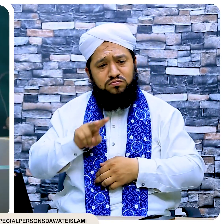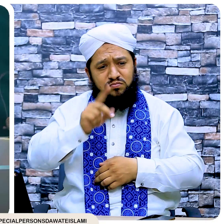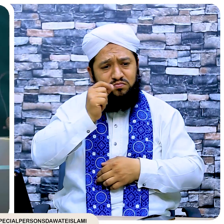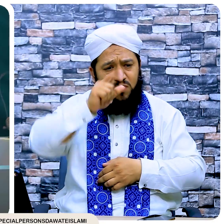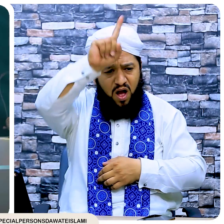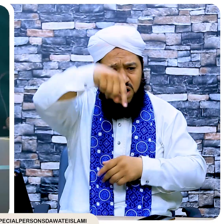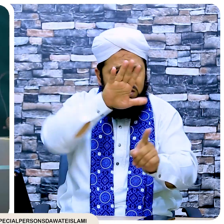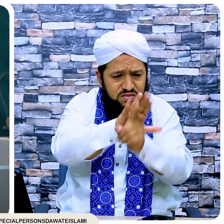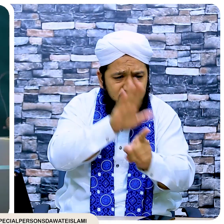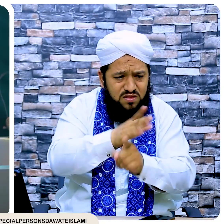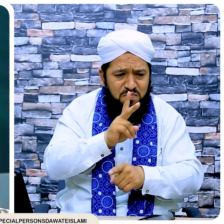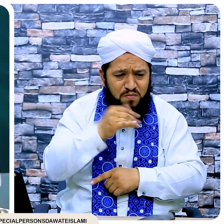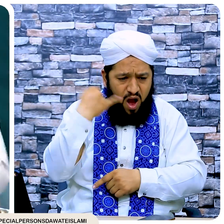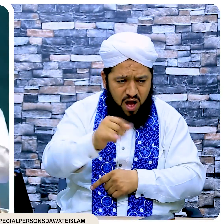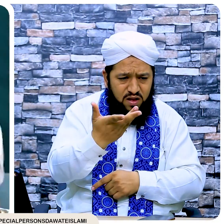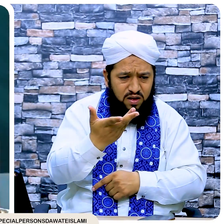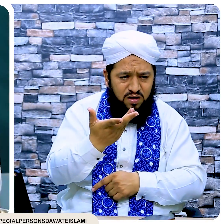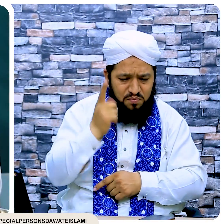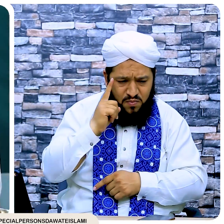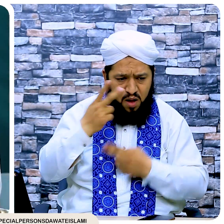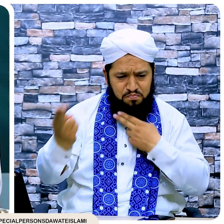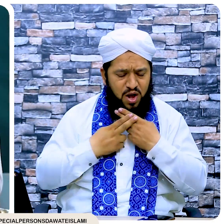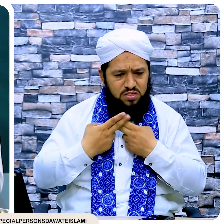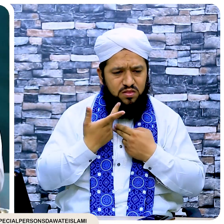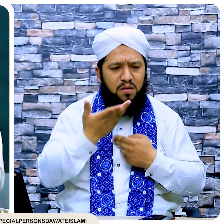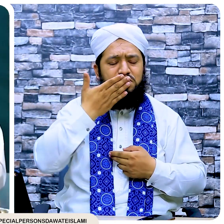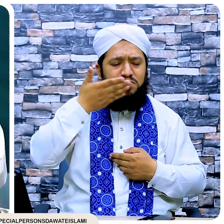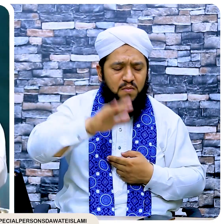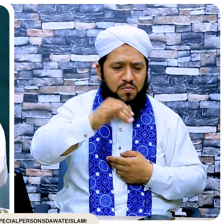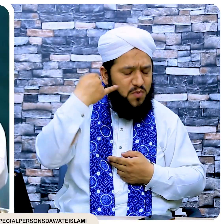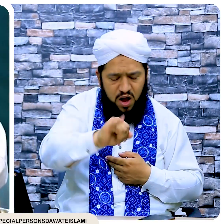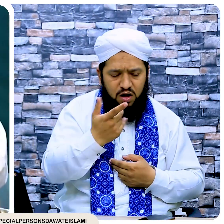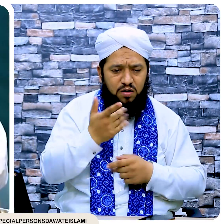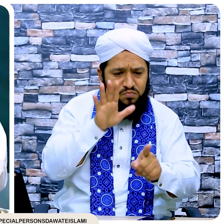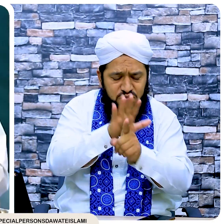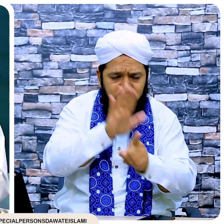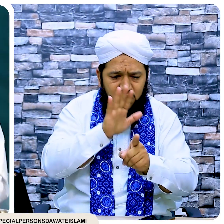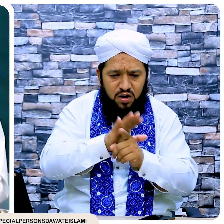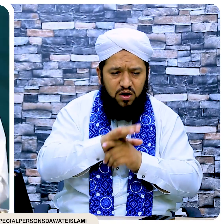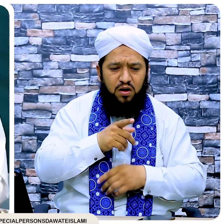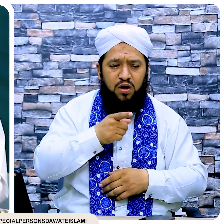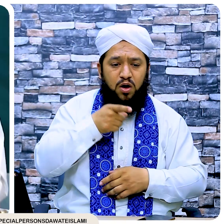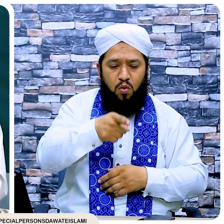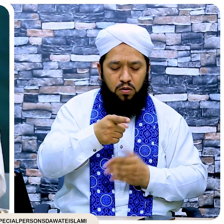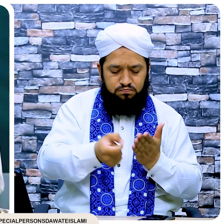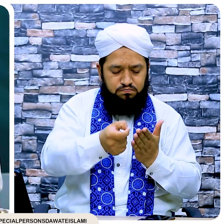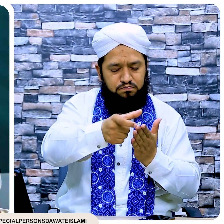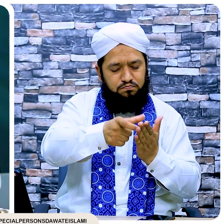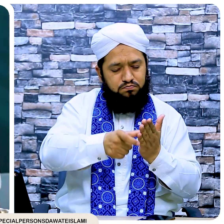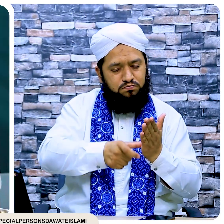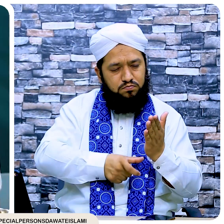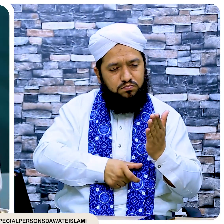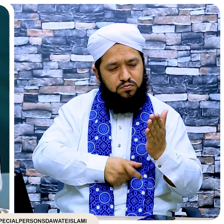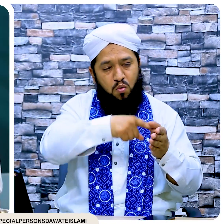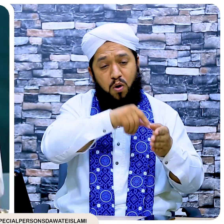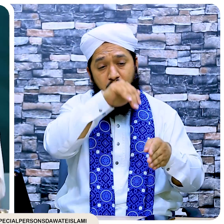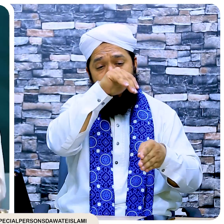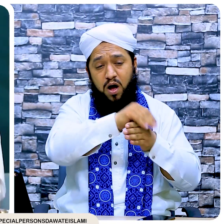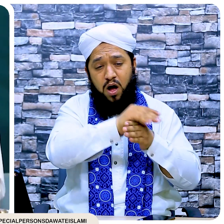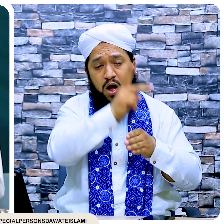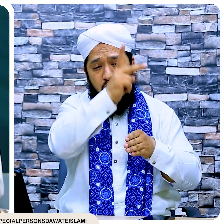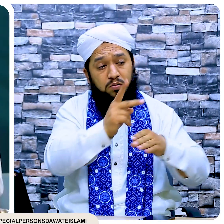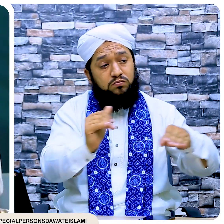کر سمجھایا کہ وہ غلط کر رہا ہے۔ اب اس کا اثر کیا ہوا کہ ابن سعد نے ایک سلو آمیز خط ابن زیاد کو لکھا کہ